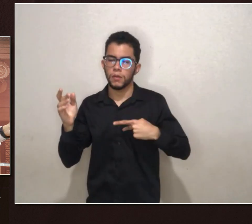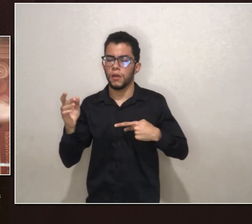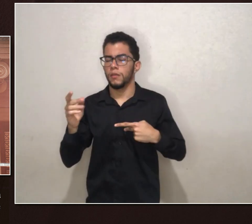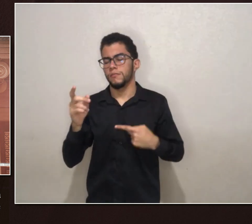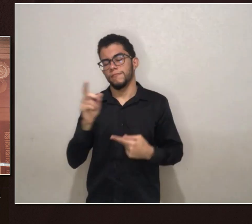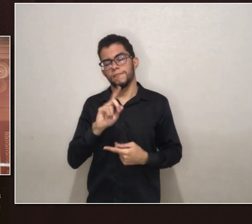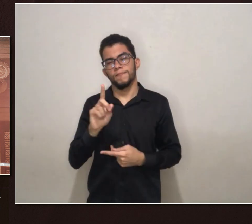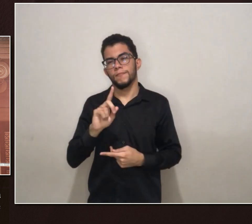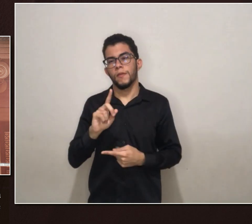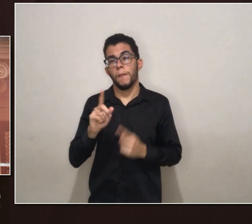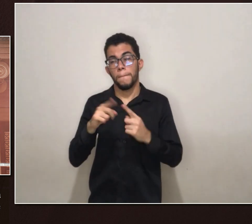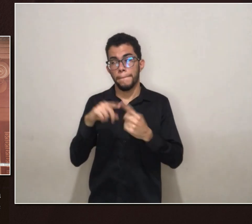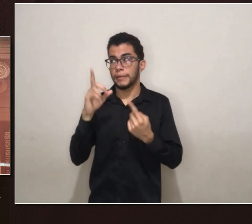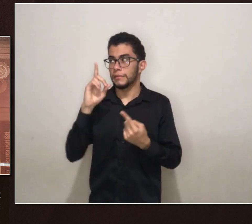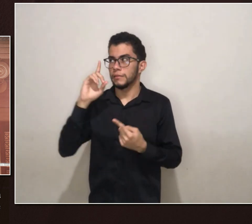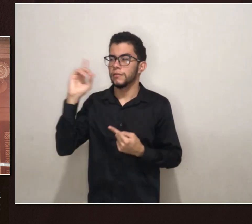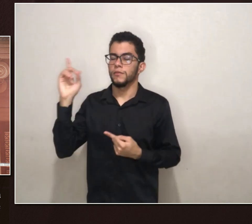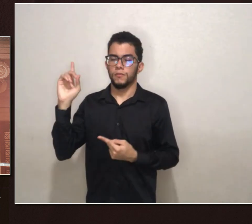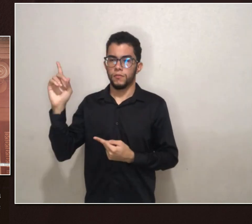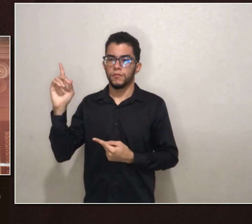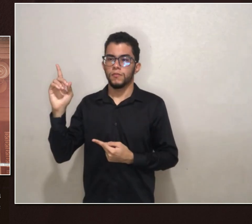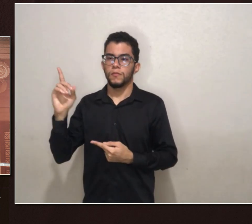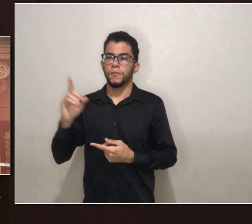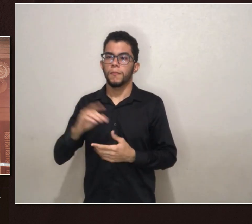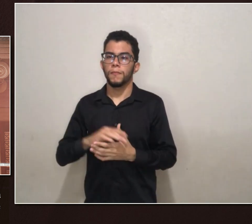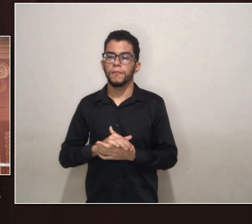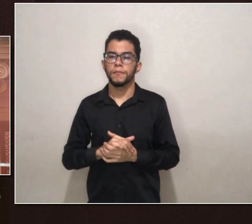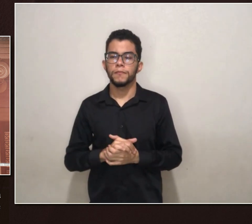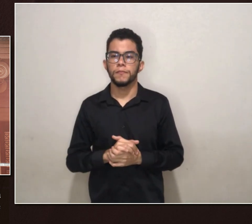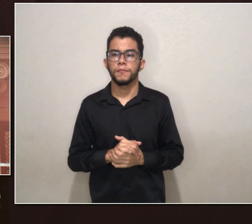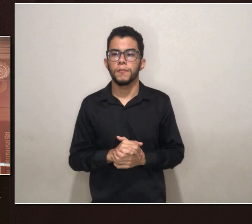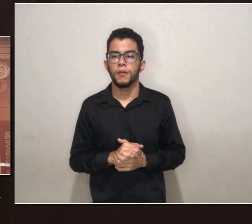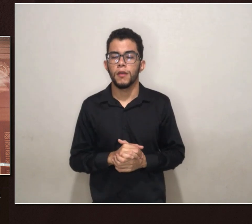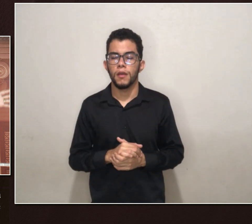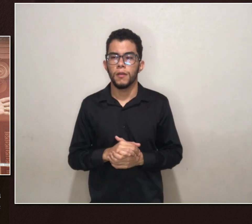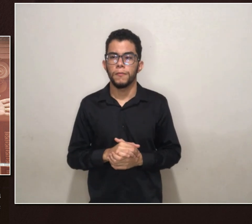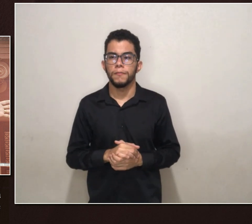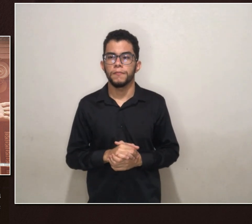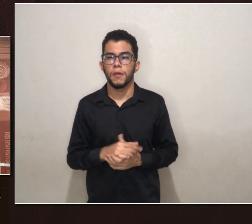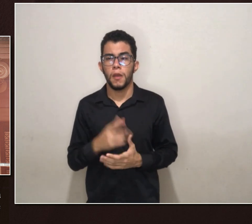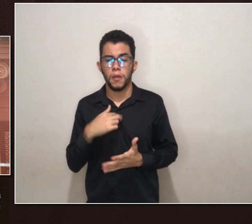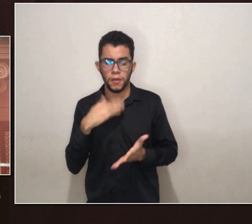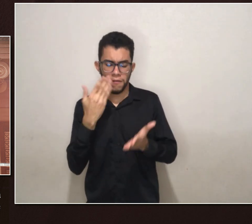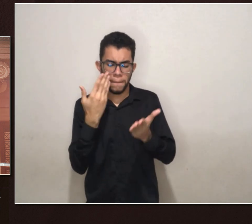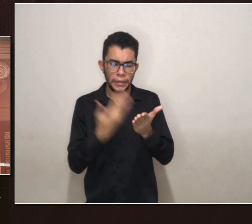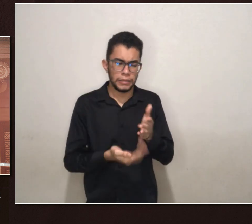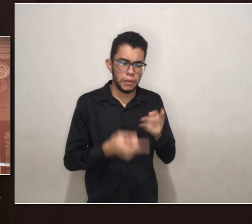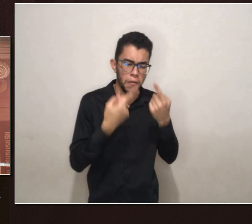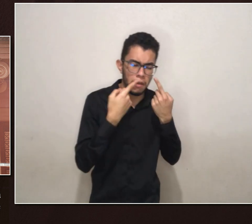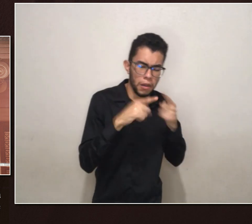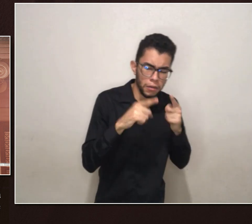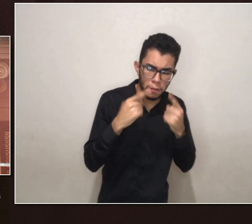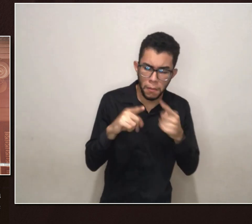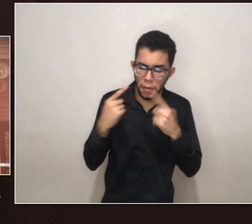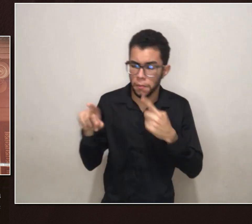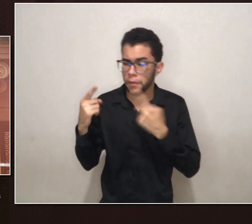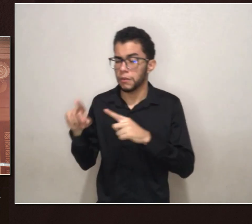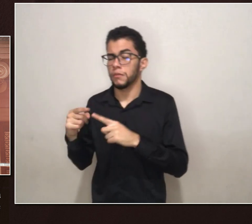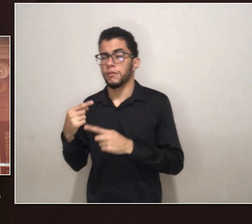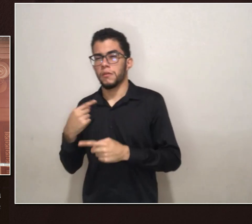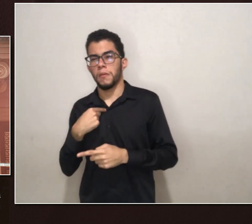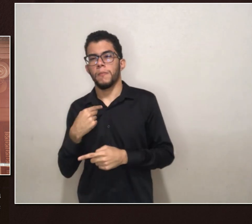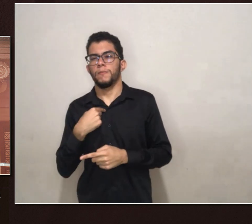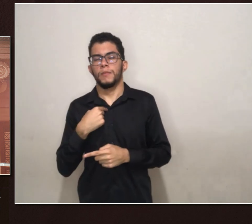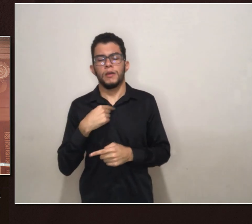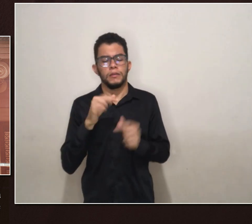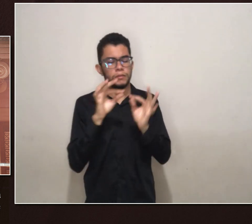só que estava perdendo simplicidade, né? Estava sendo crítico tudo quanto o Senhor estava fazendo, eu estava sendo